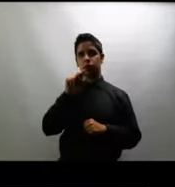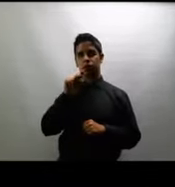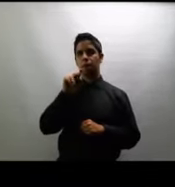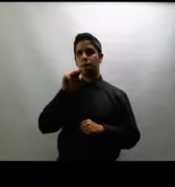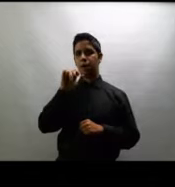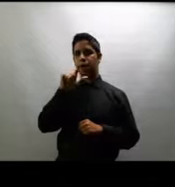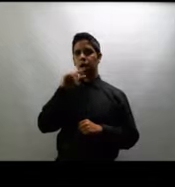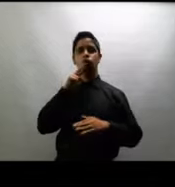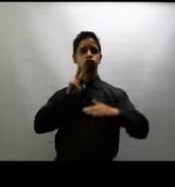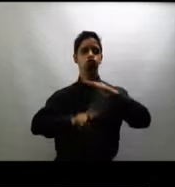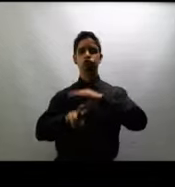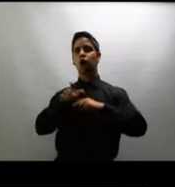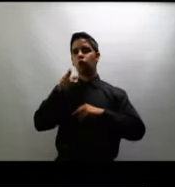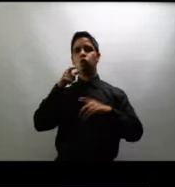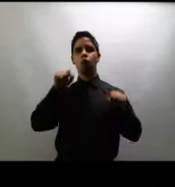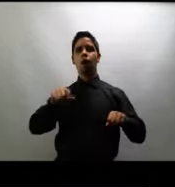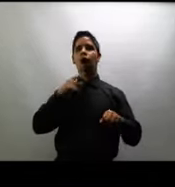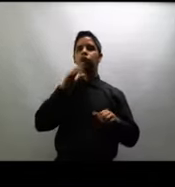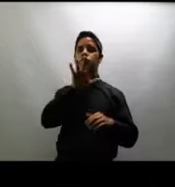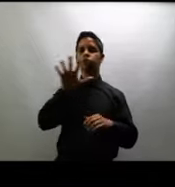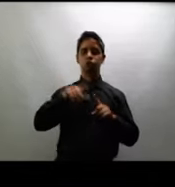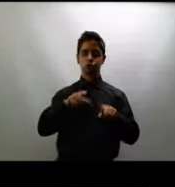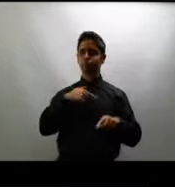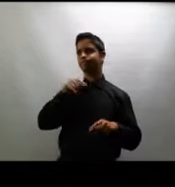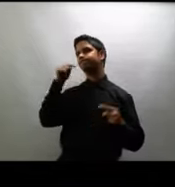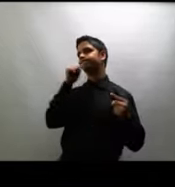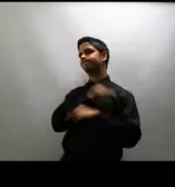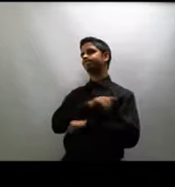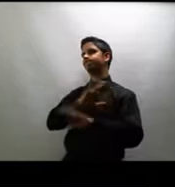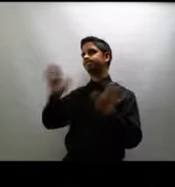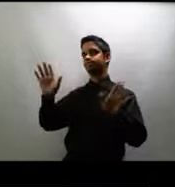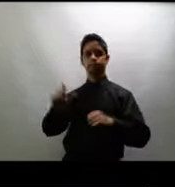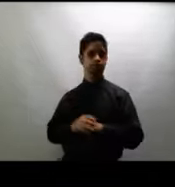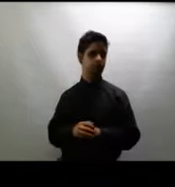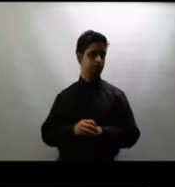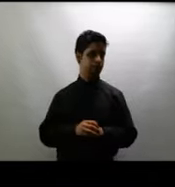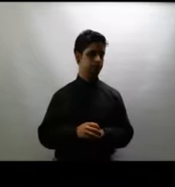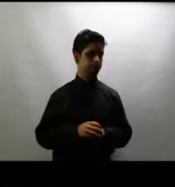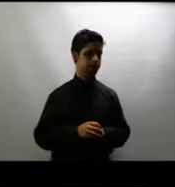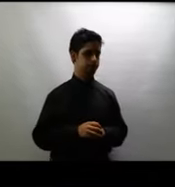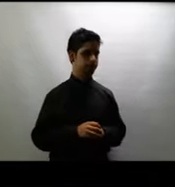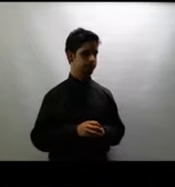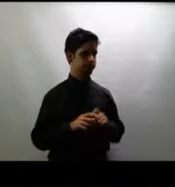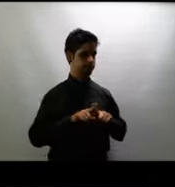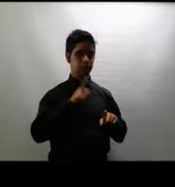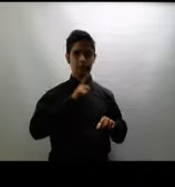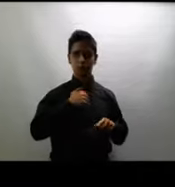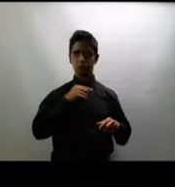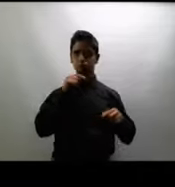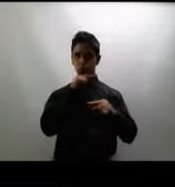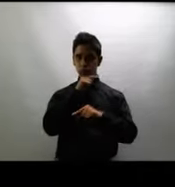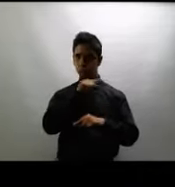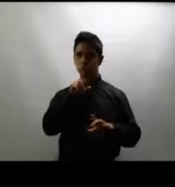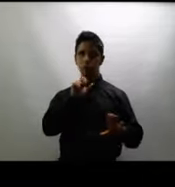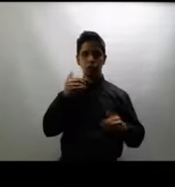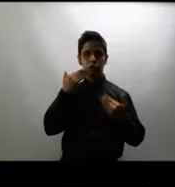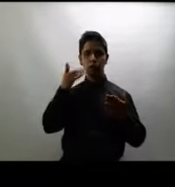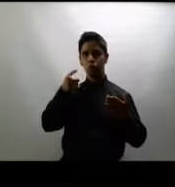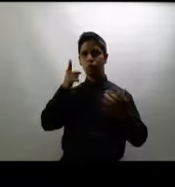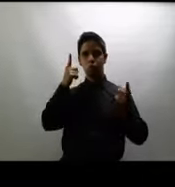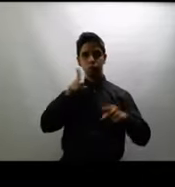¿Cuántas veces leíste la nota? Va a decir, esto no es un spam. No, no. ¿Alguien me está tripeando con no, esto? Yo incluso,